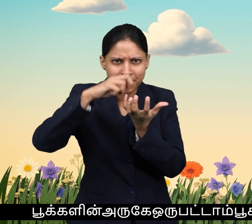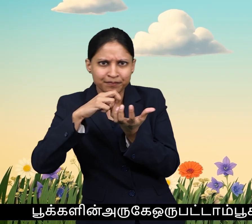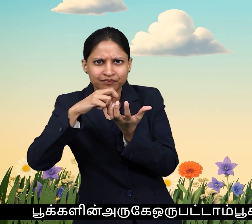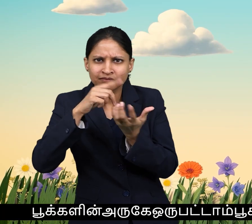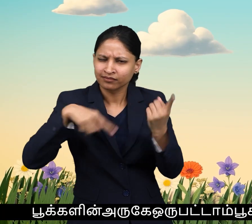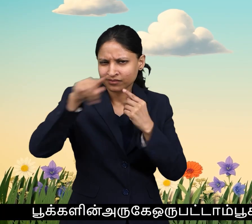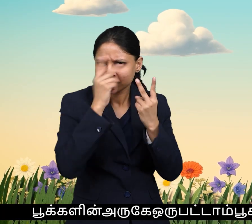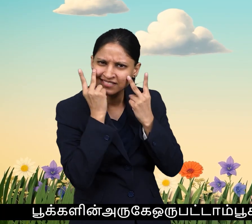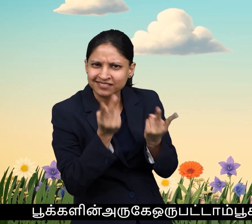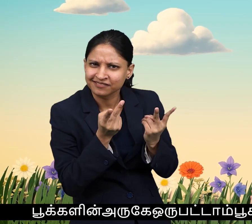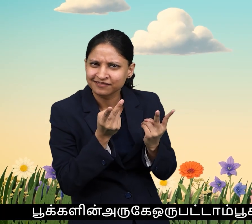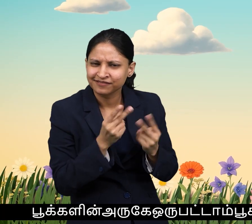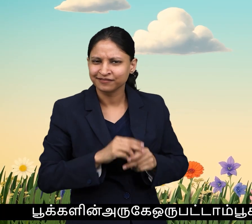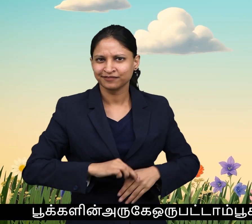பறப்பதை பார்த்திருக்கிறீர்களா?